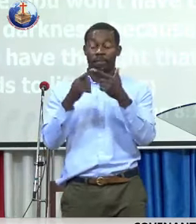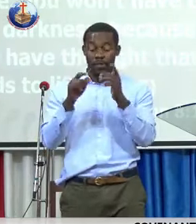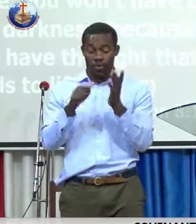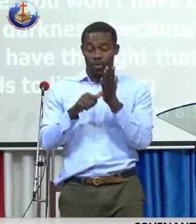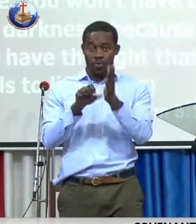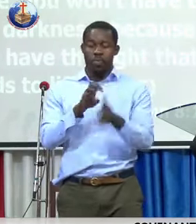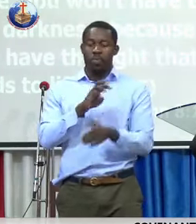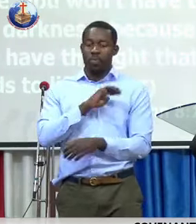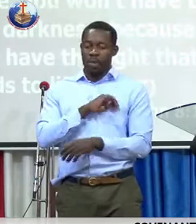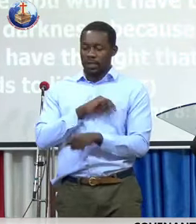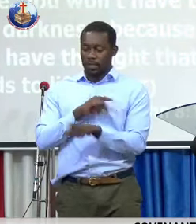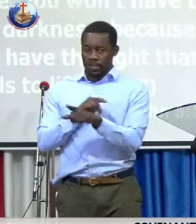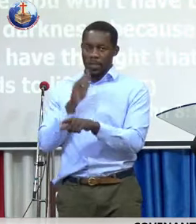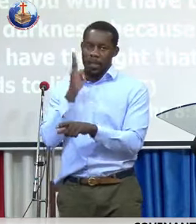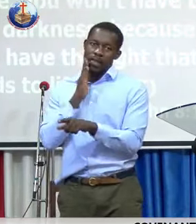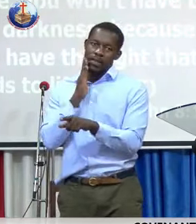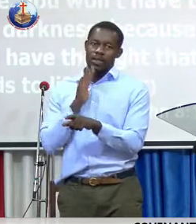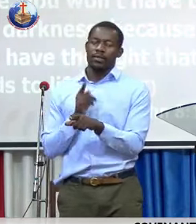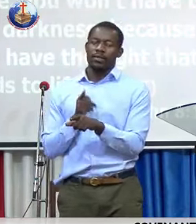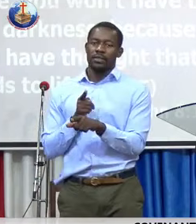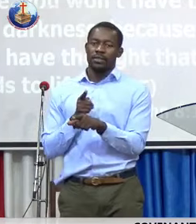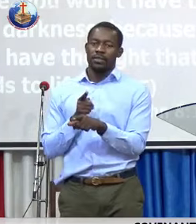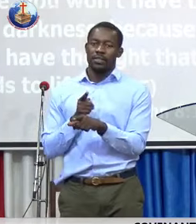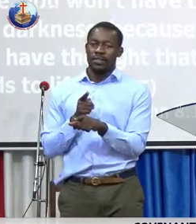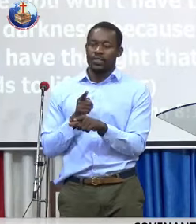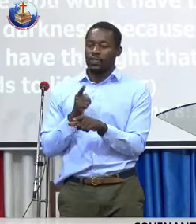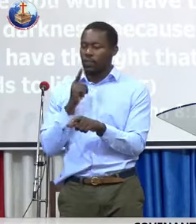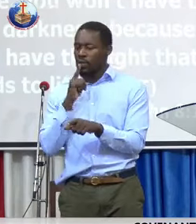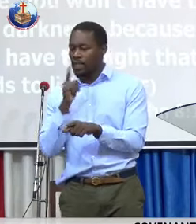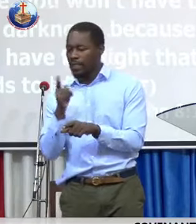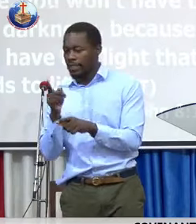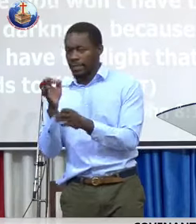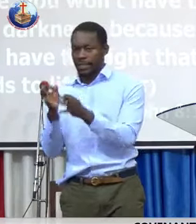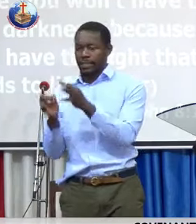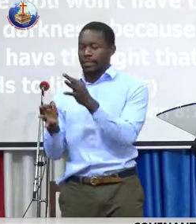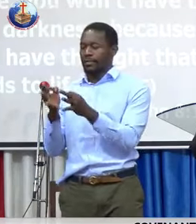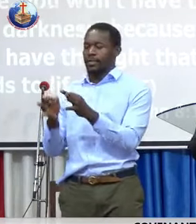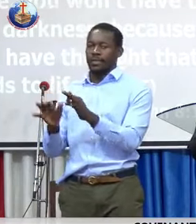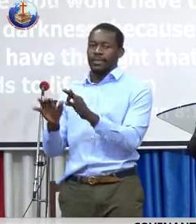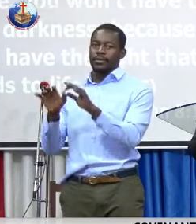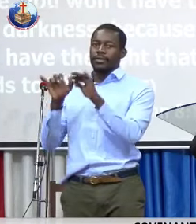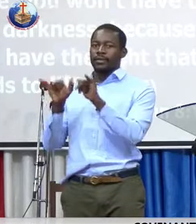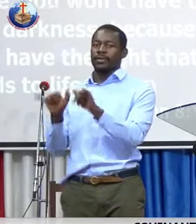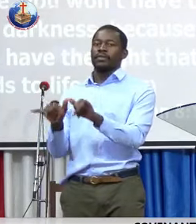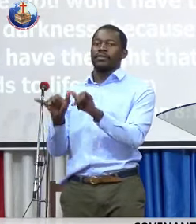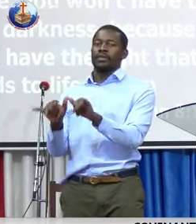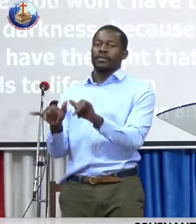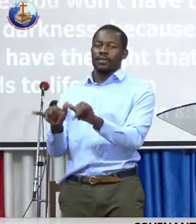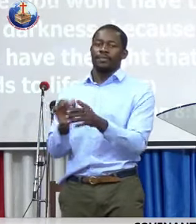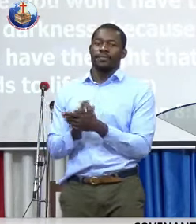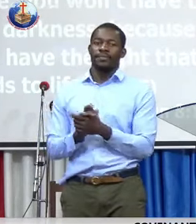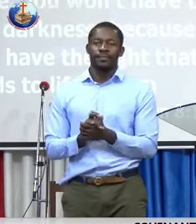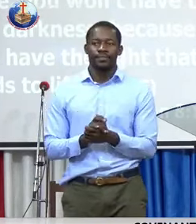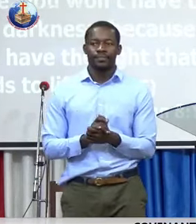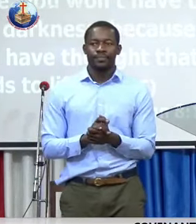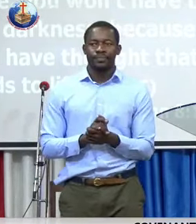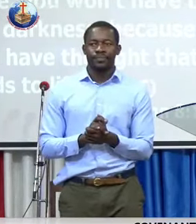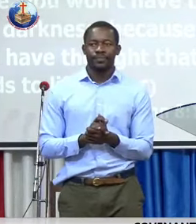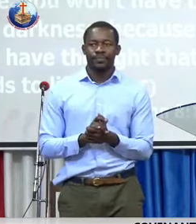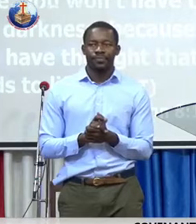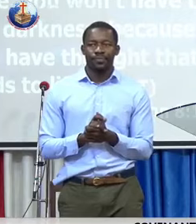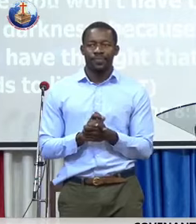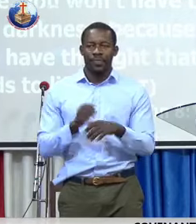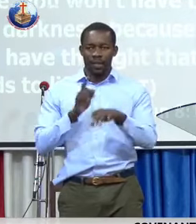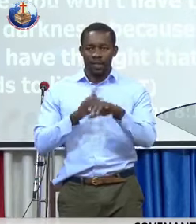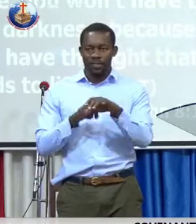her. Lakini alimuonyesha rehema. By ensuring that justice prevailed. Kwa kuhakikisha kwamba haki imetawala. And when he